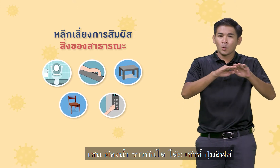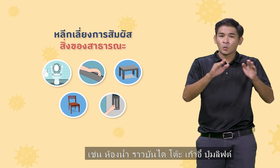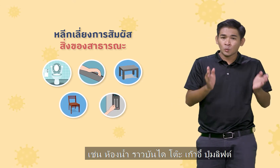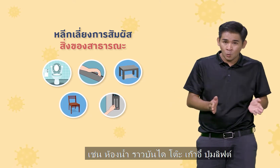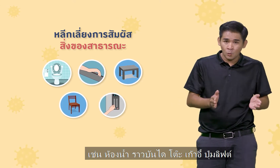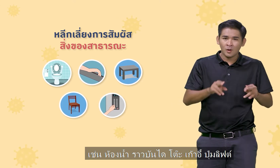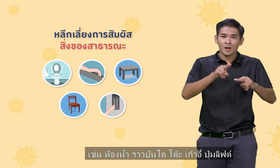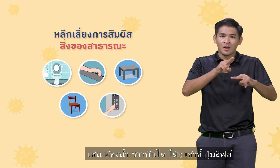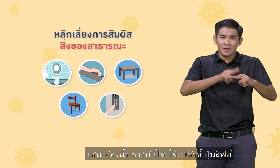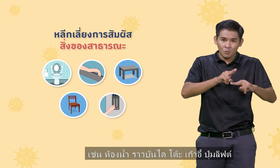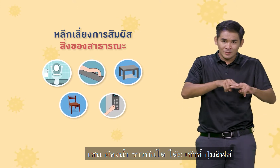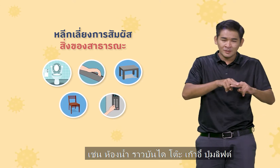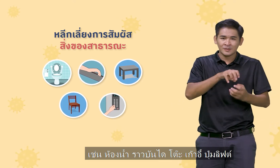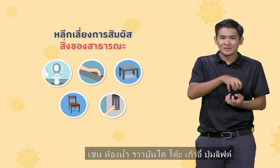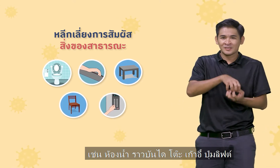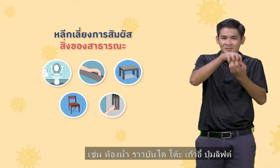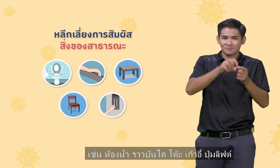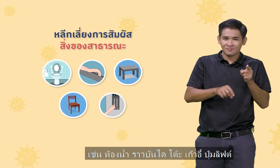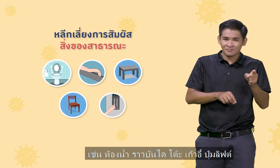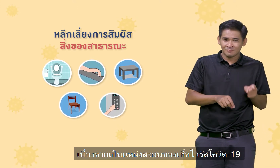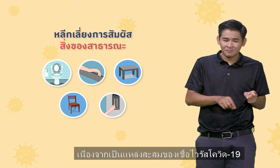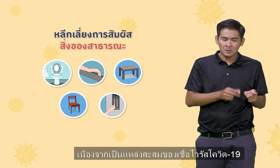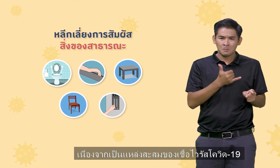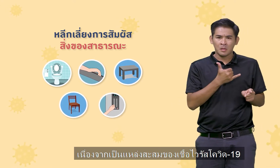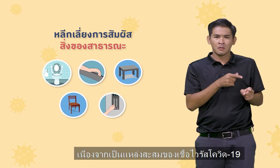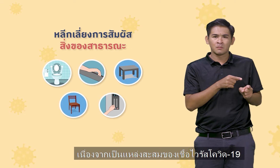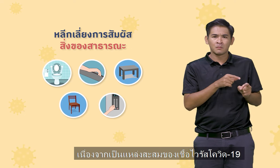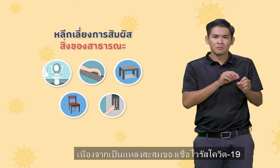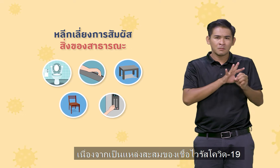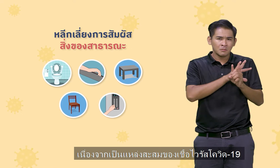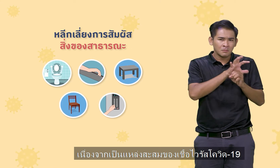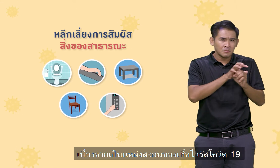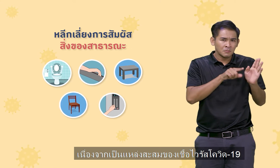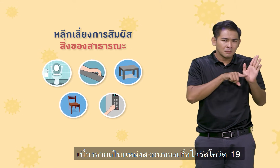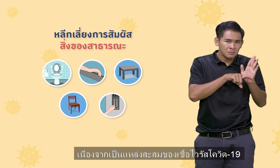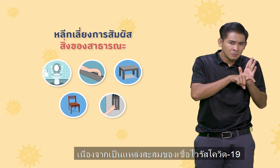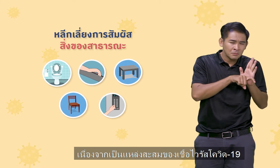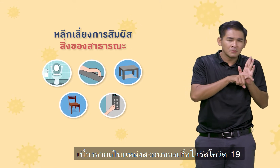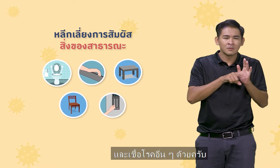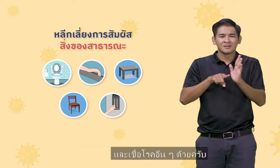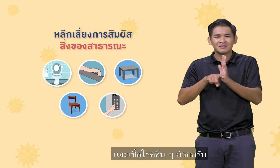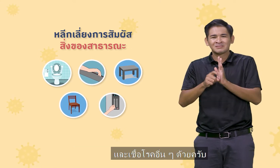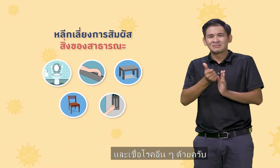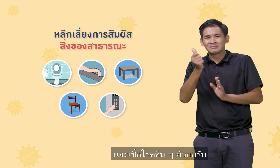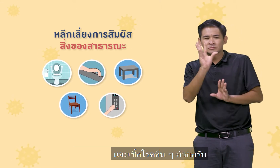าอี้ปุ่มลิฟต์เนื่องจากเป็นแหล่งสะสมของเชื้อไวรัสโควิด-19 และเชื้อโรคอื่นๆด้วย